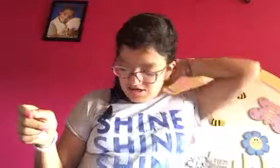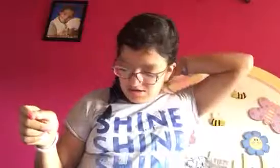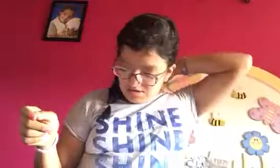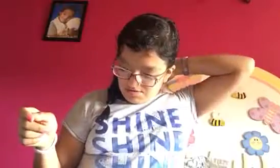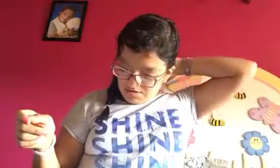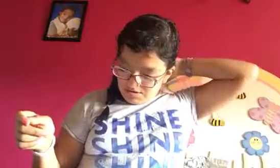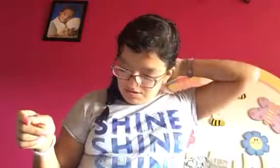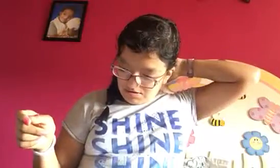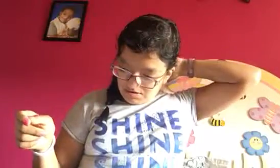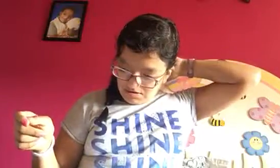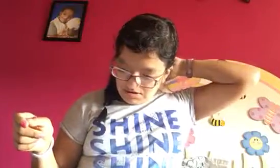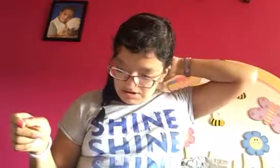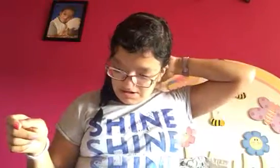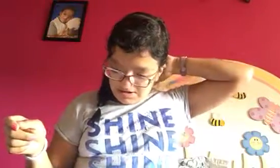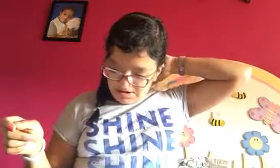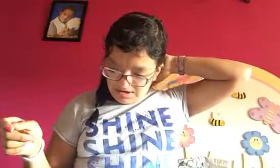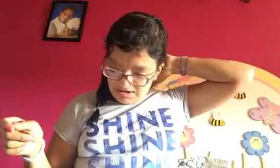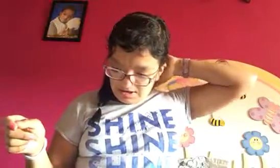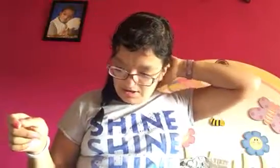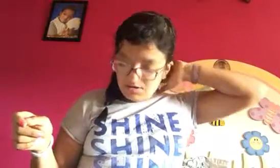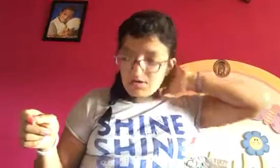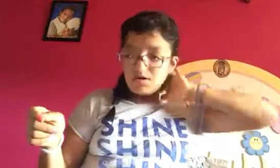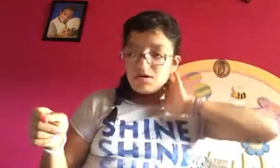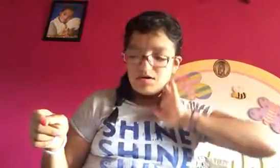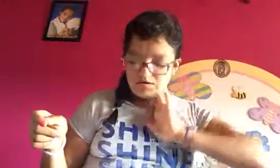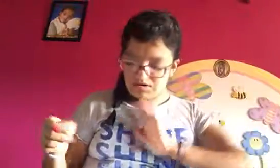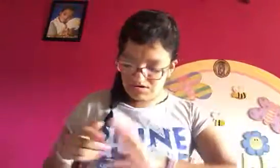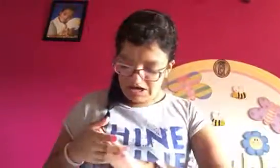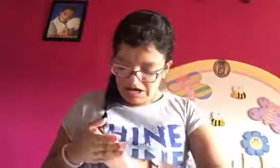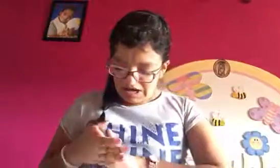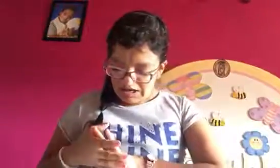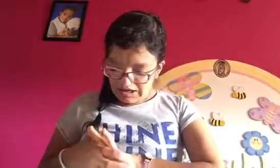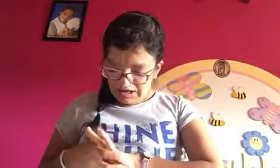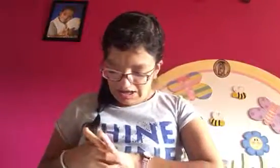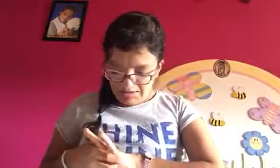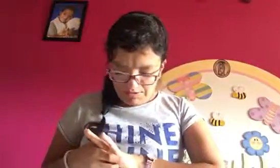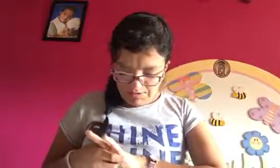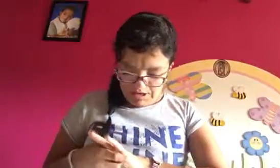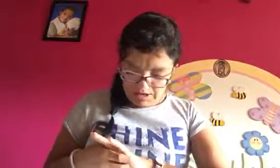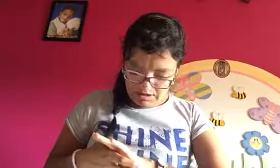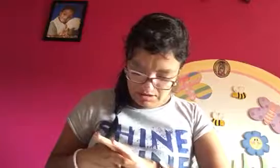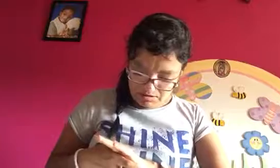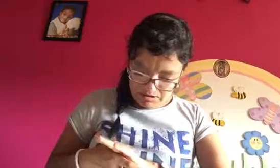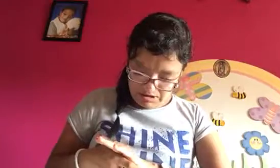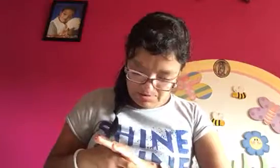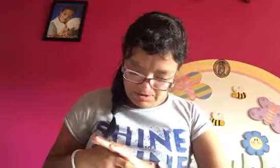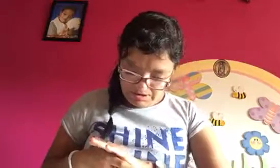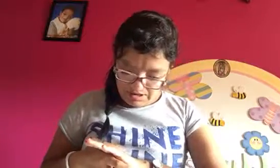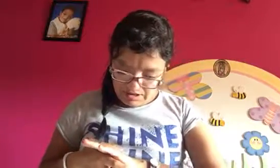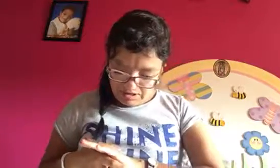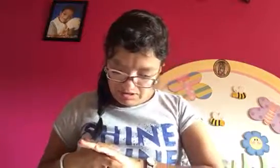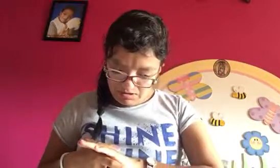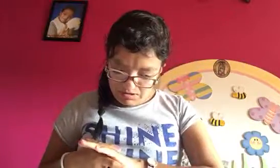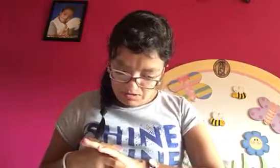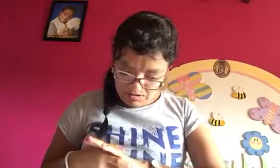Navidad. Gira el reloj, gira el momento, la mano el